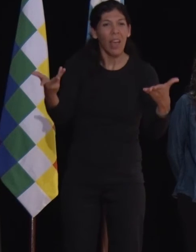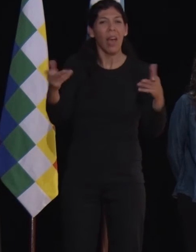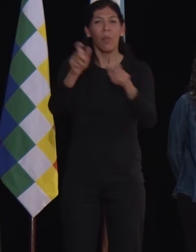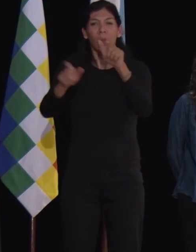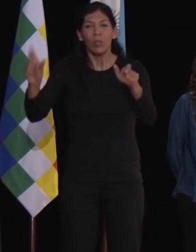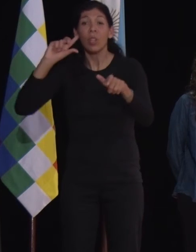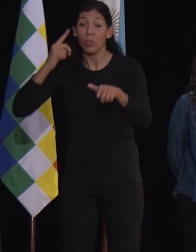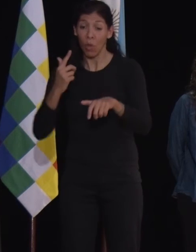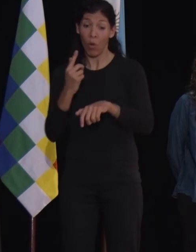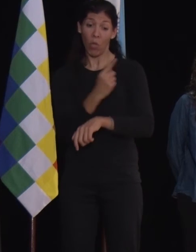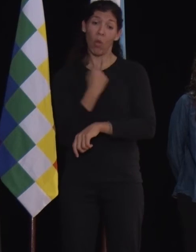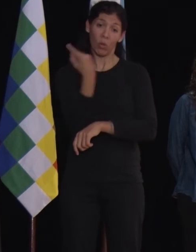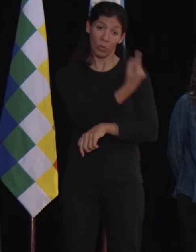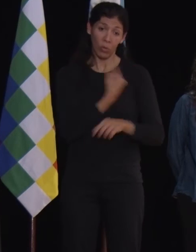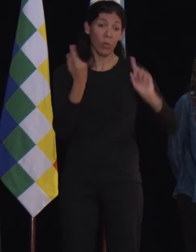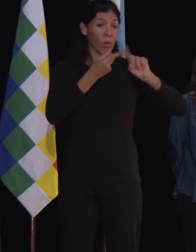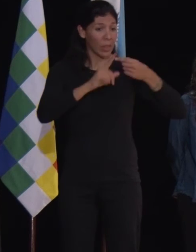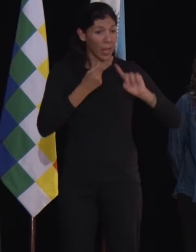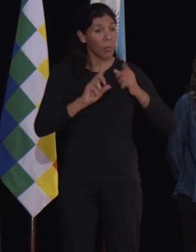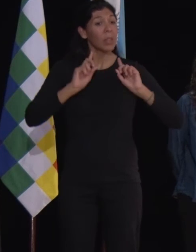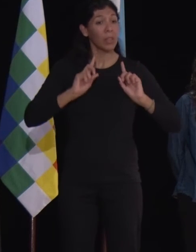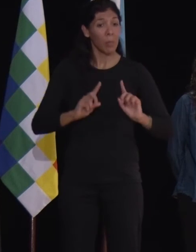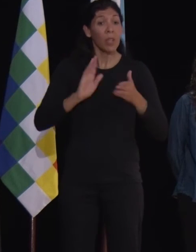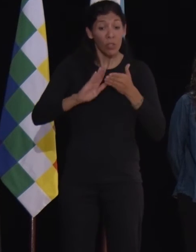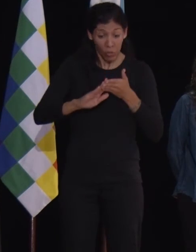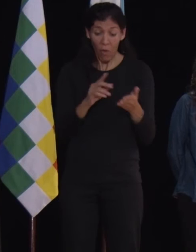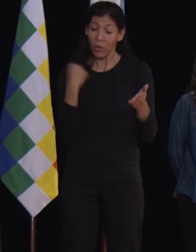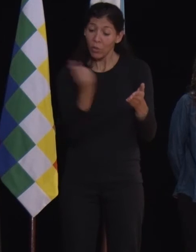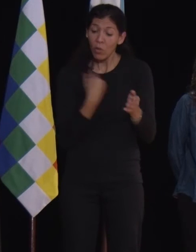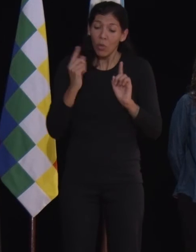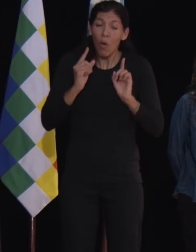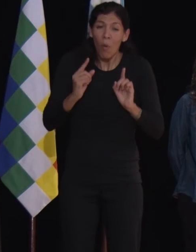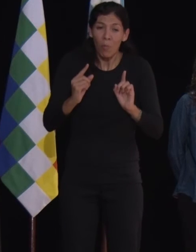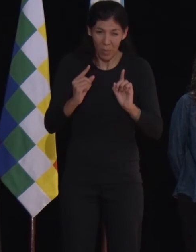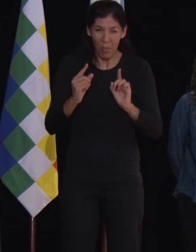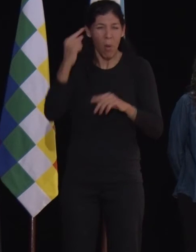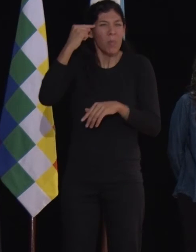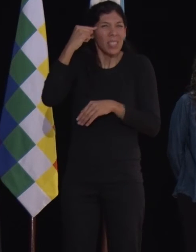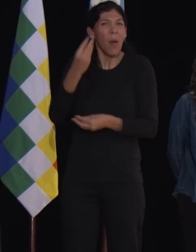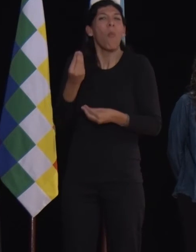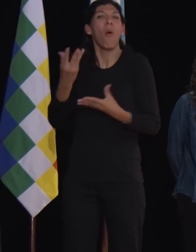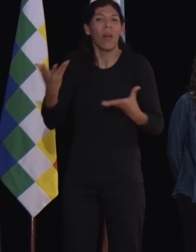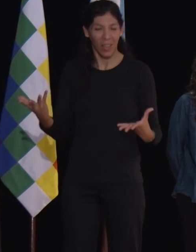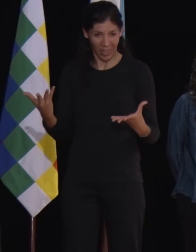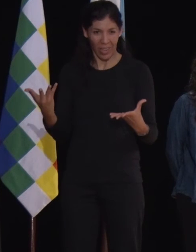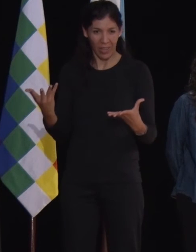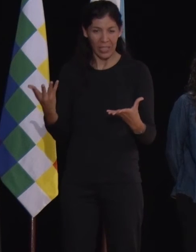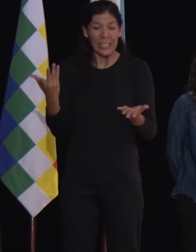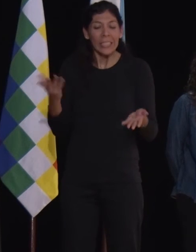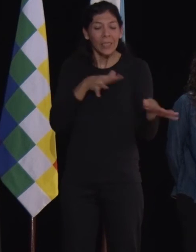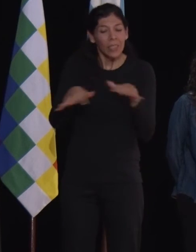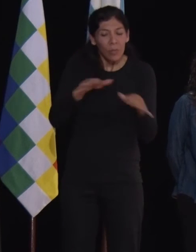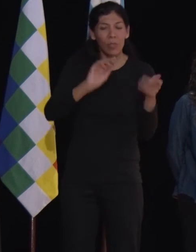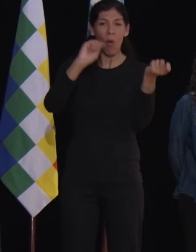personas sordas y nosotras mismas intérpretes tenemos de nosotras mismas y creemos que para poder cambiar un poco esta situación